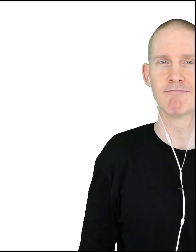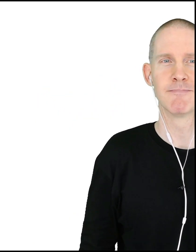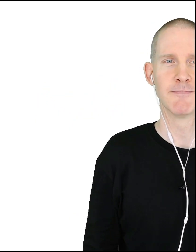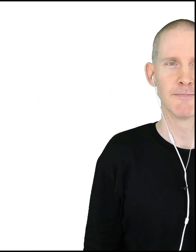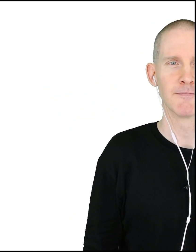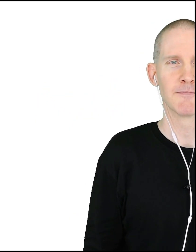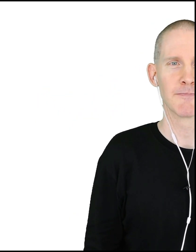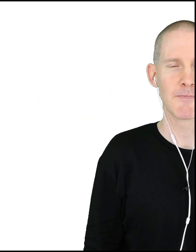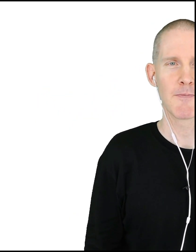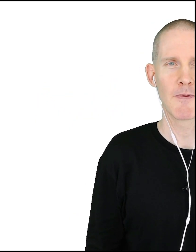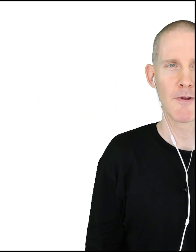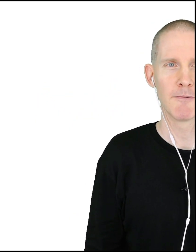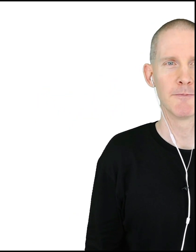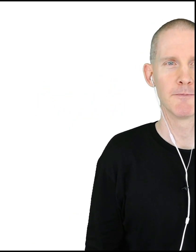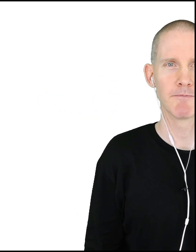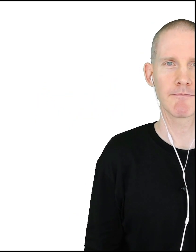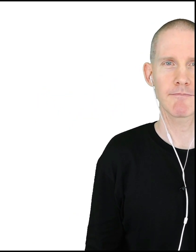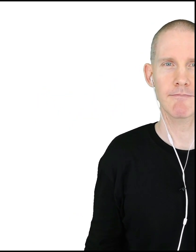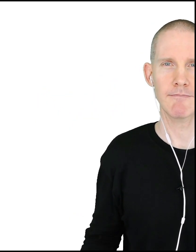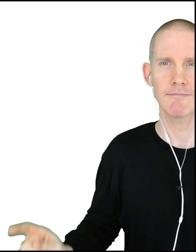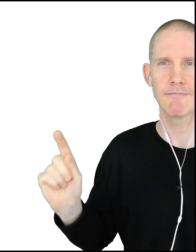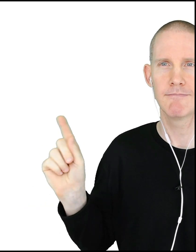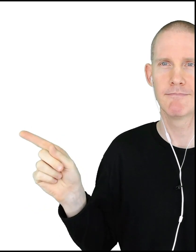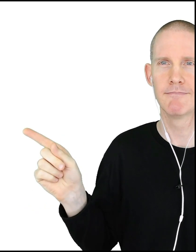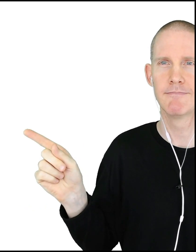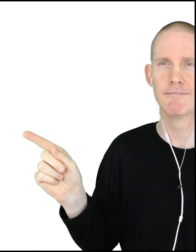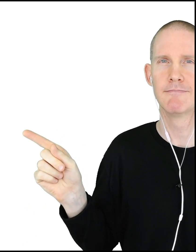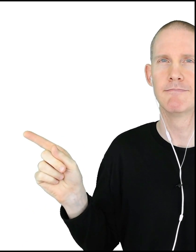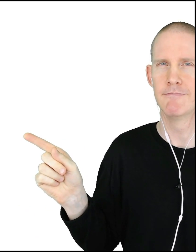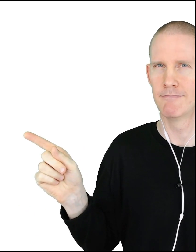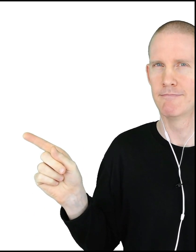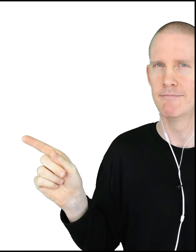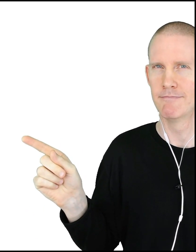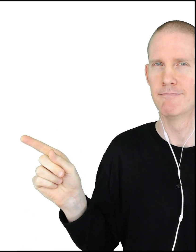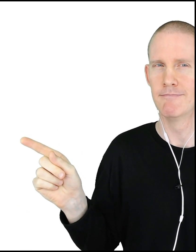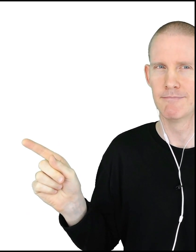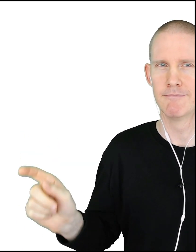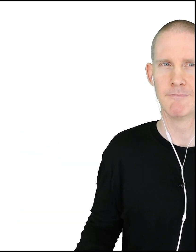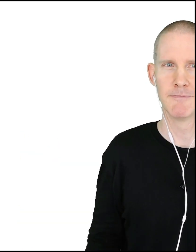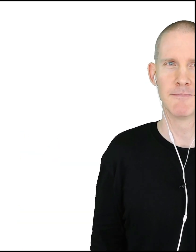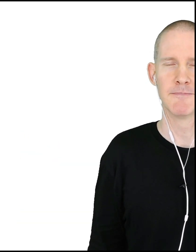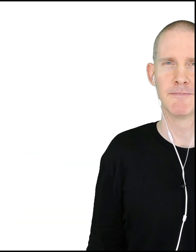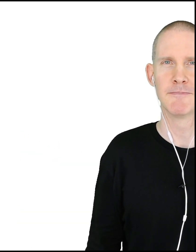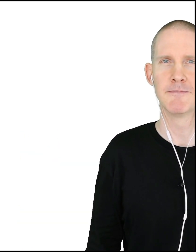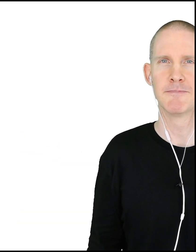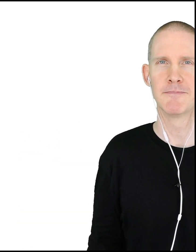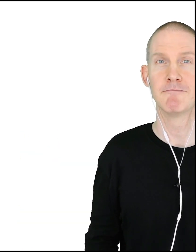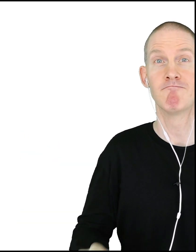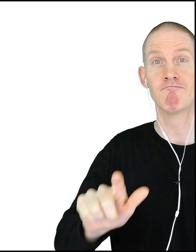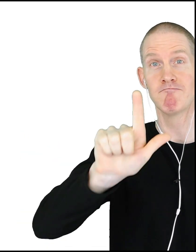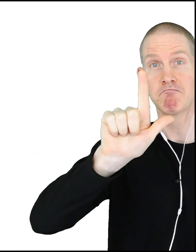samo nevolja, a dala sam ti sve što sam imala.